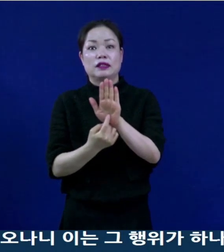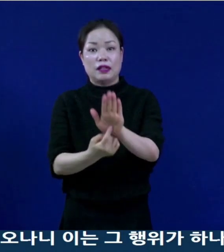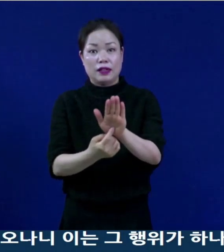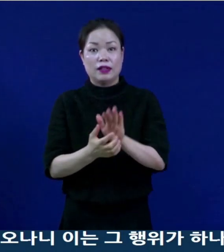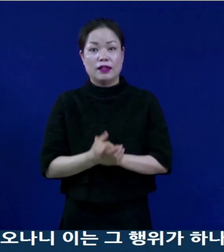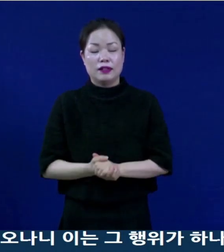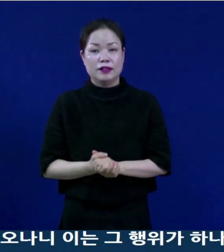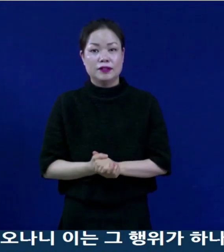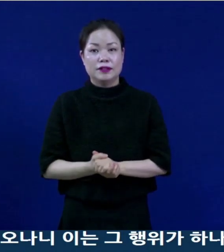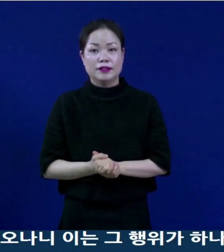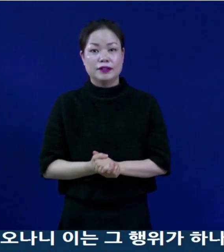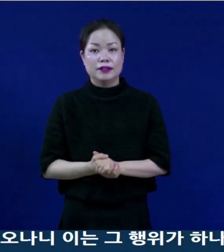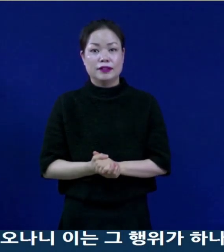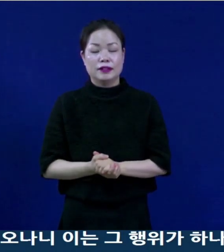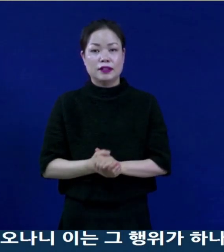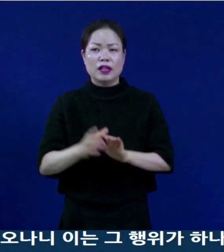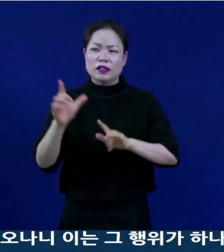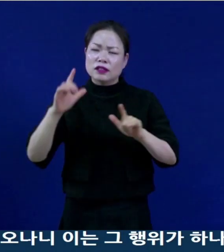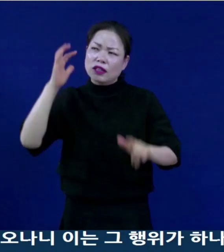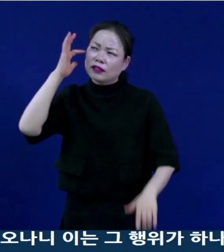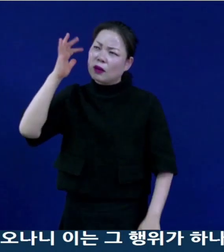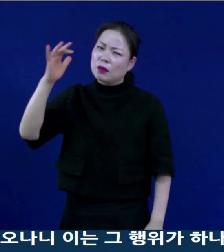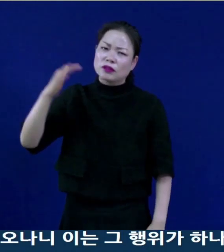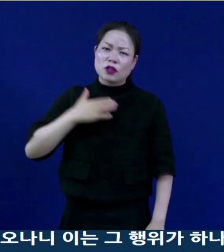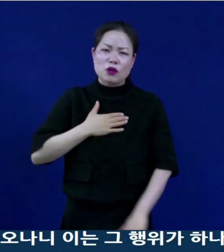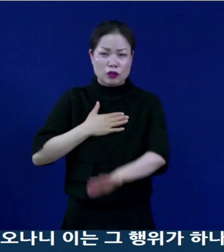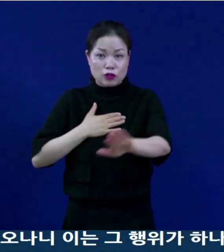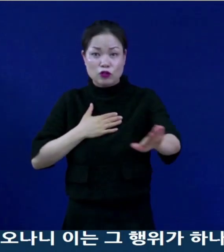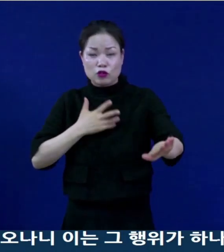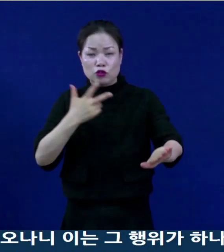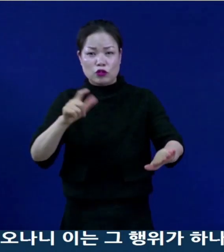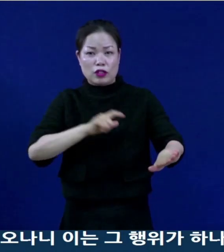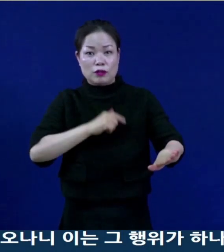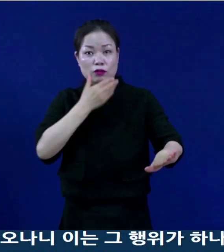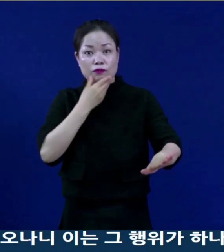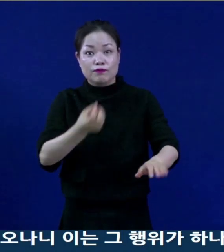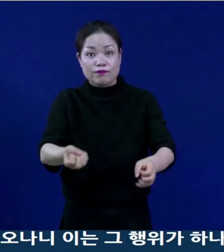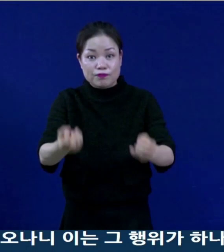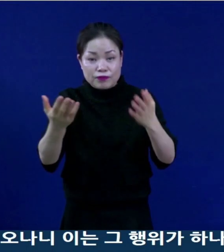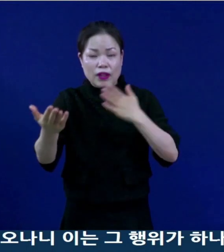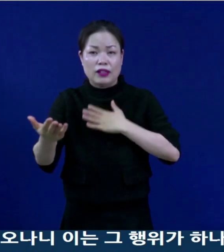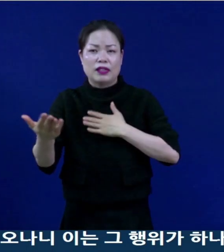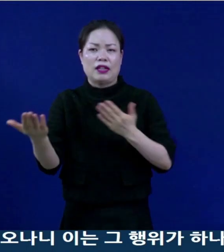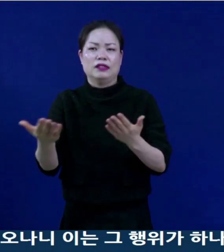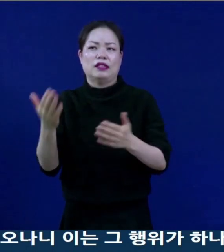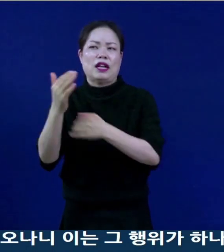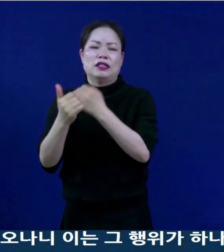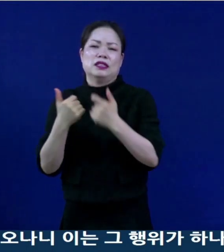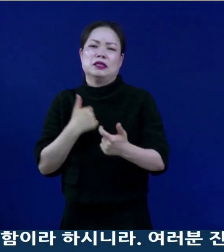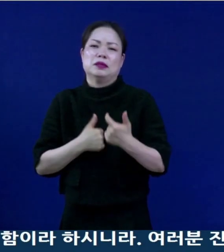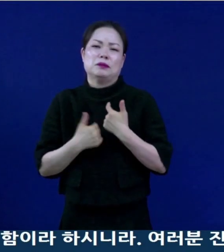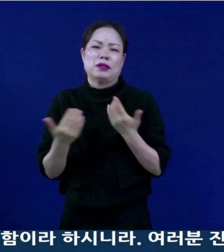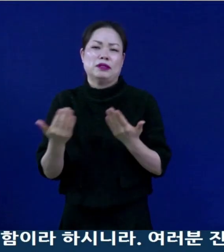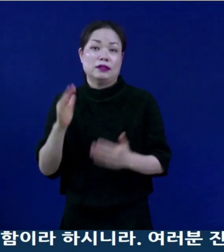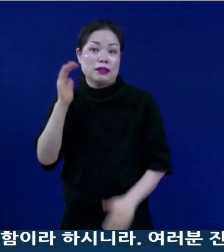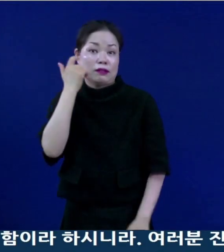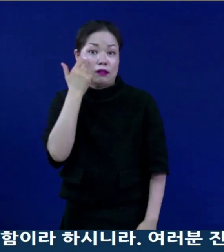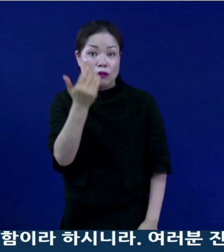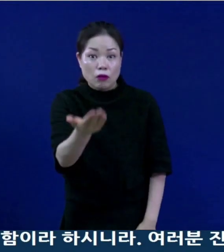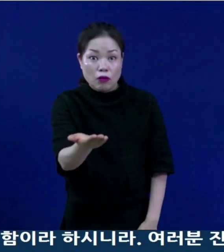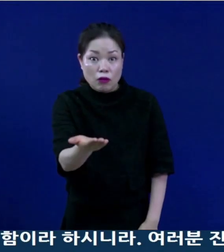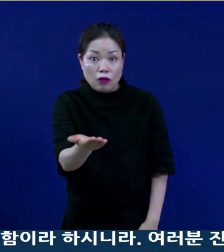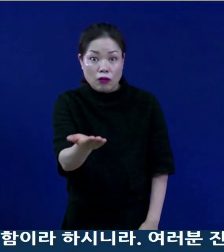겁니다. 이 상태를 사모하시는 저와 여러분 되기를 주의 이름으로 축원합니다. 내가 하는 일이 하나님이 기뻐하는 일 되어야 되지